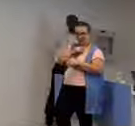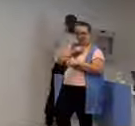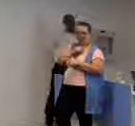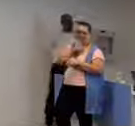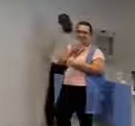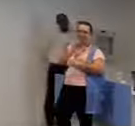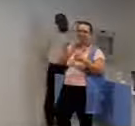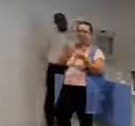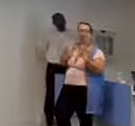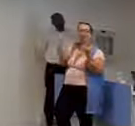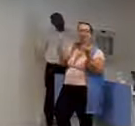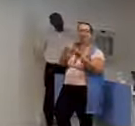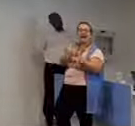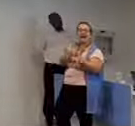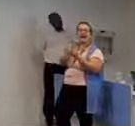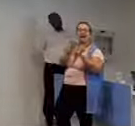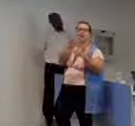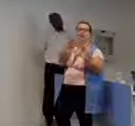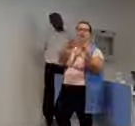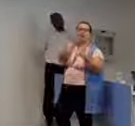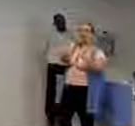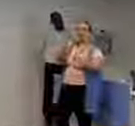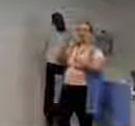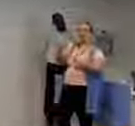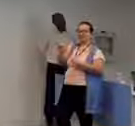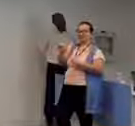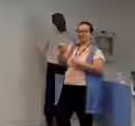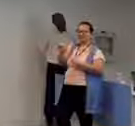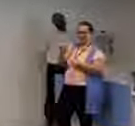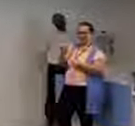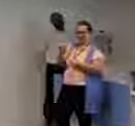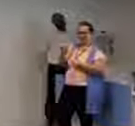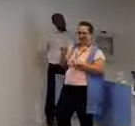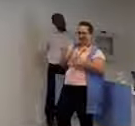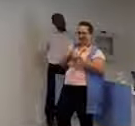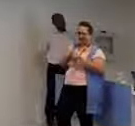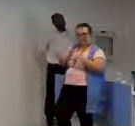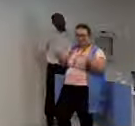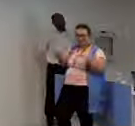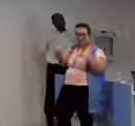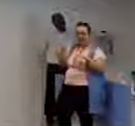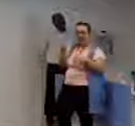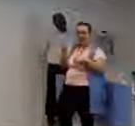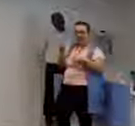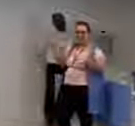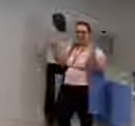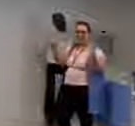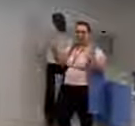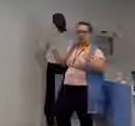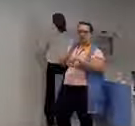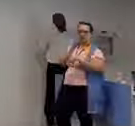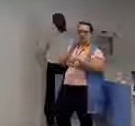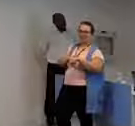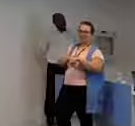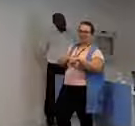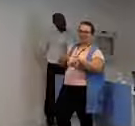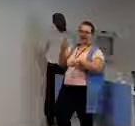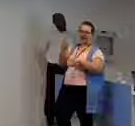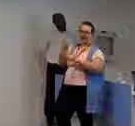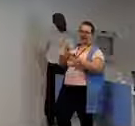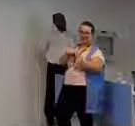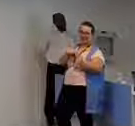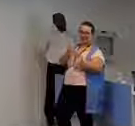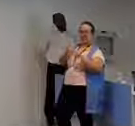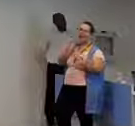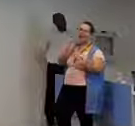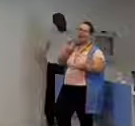Então, o tempo para se entregar hoje um produto reduziu muito. Haja visto, né, celular,